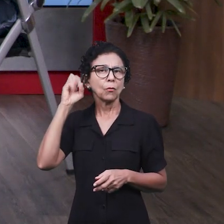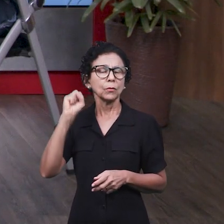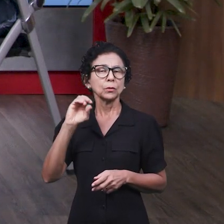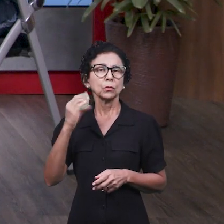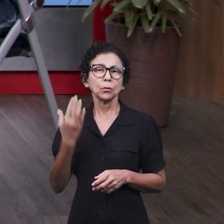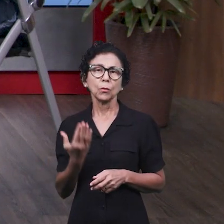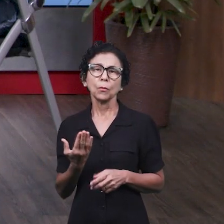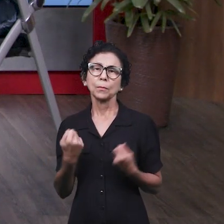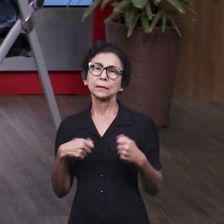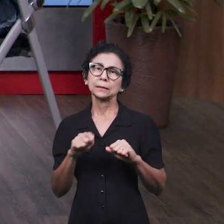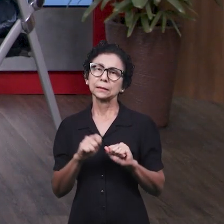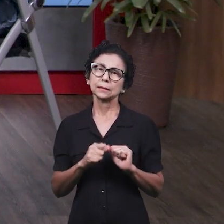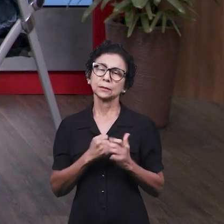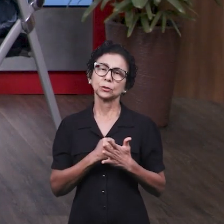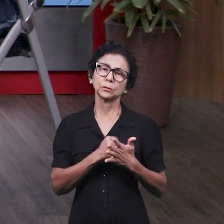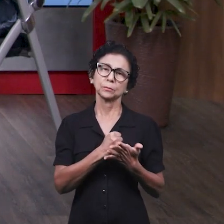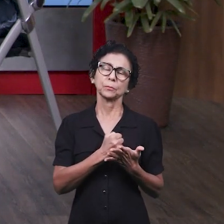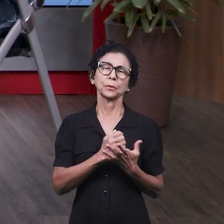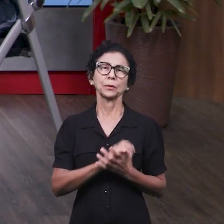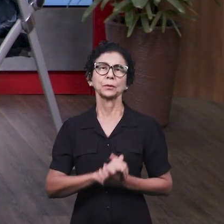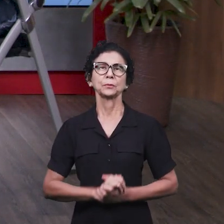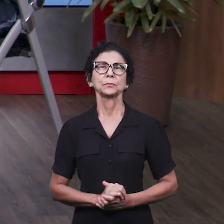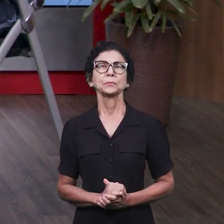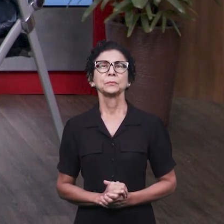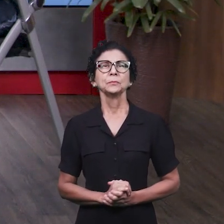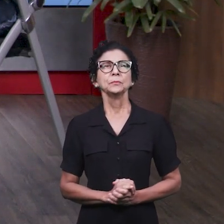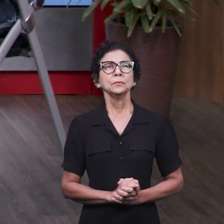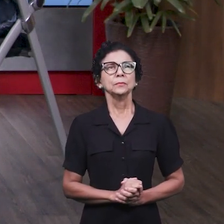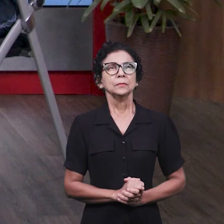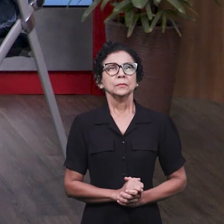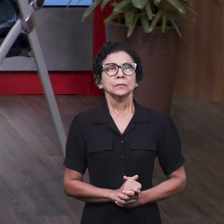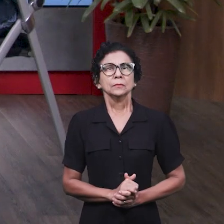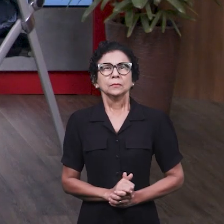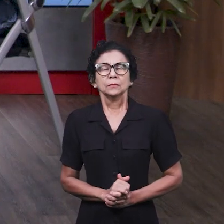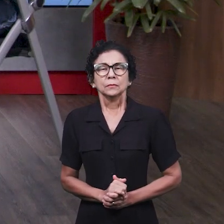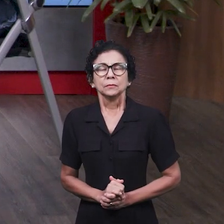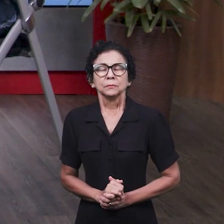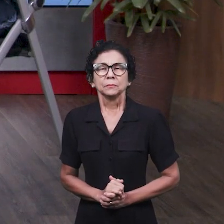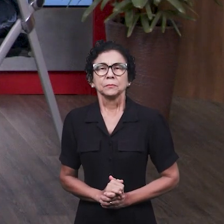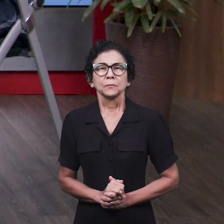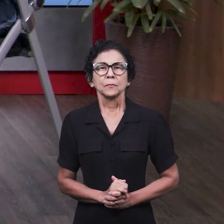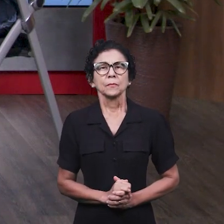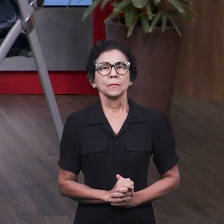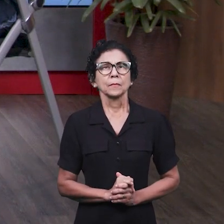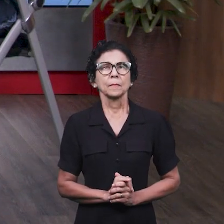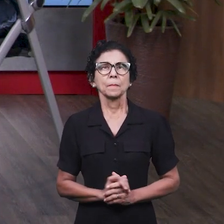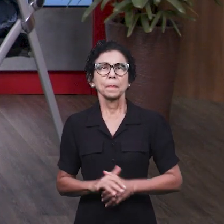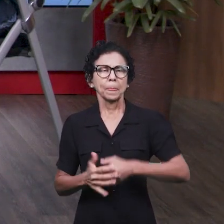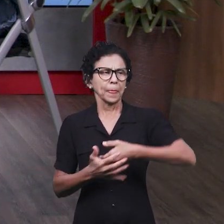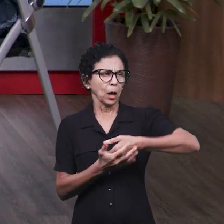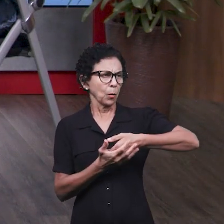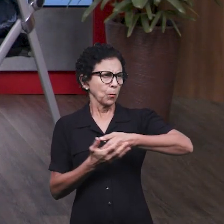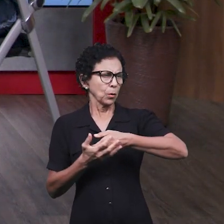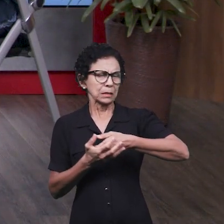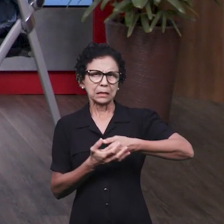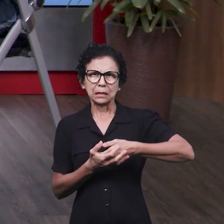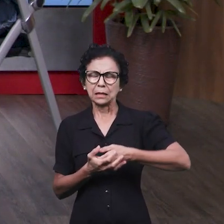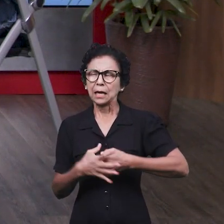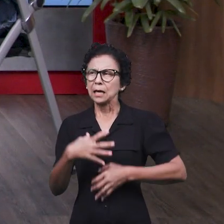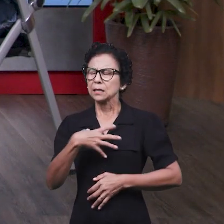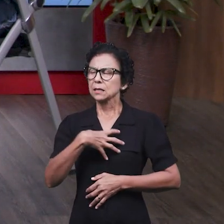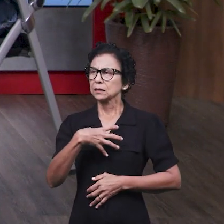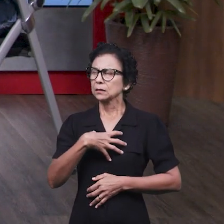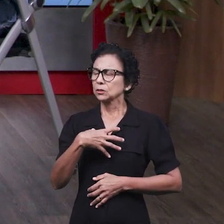algum encaminhamento. E é através da audição que o bebê vai começar a perceber, é um dos sentidos que ele vai começar a